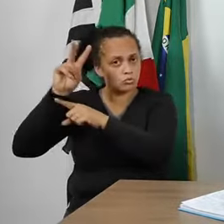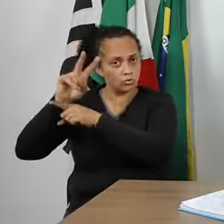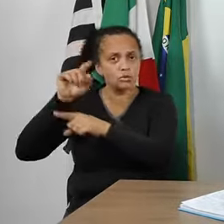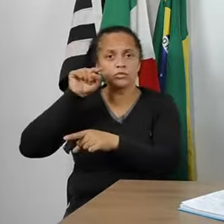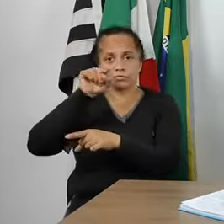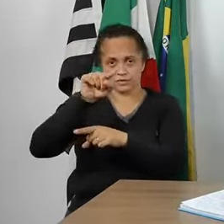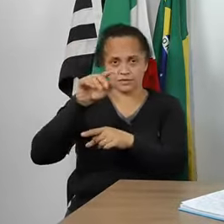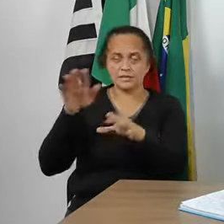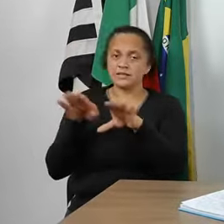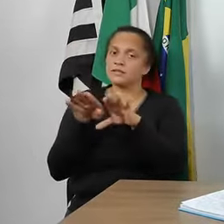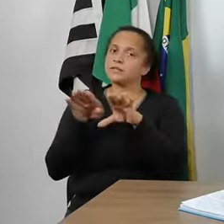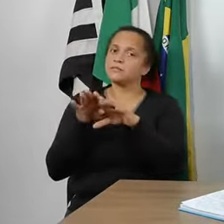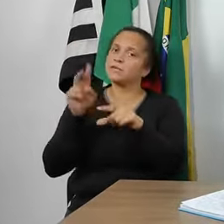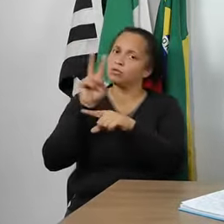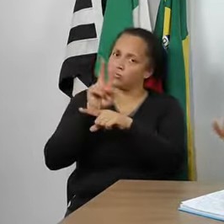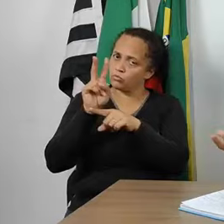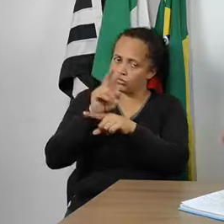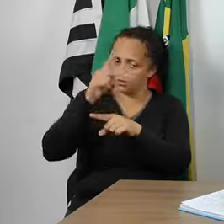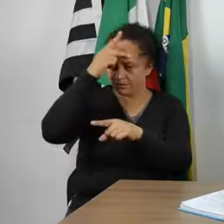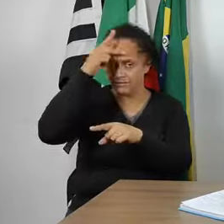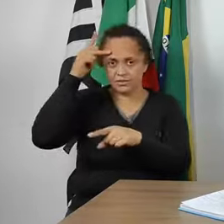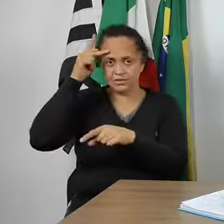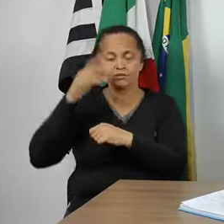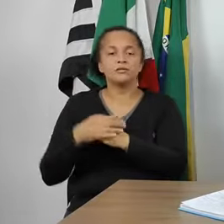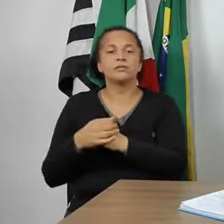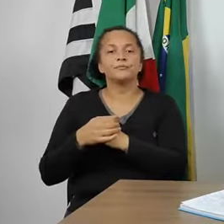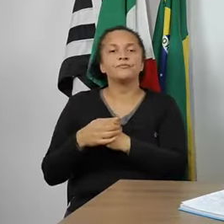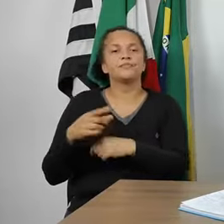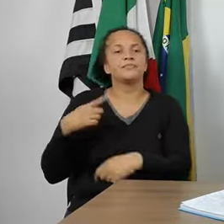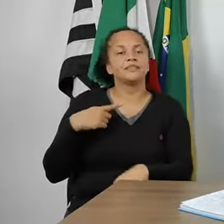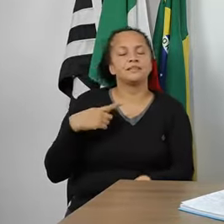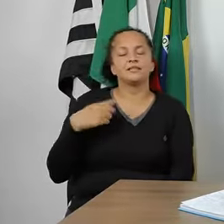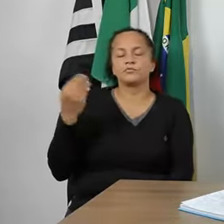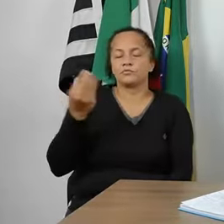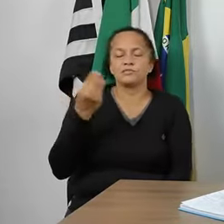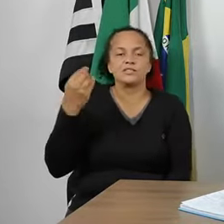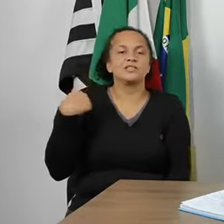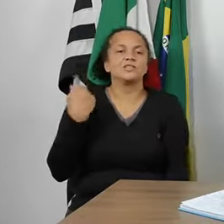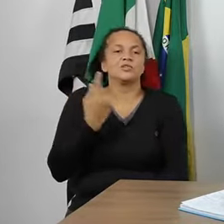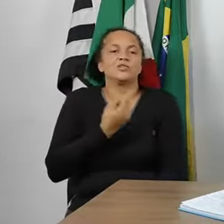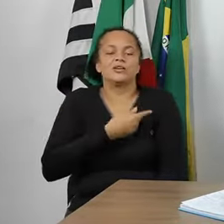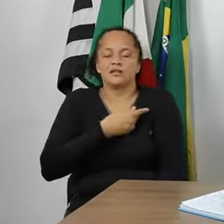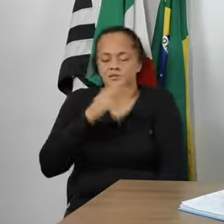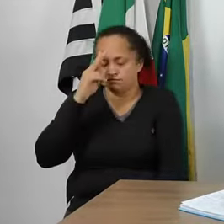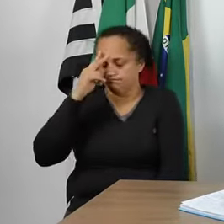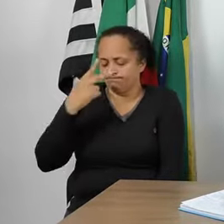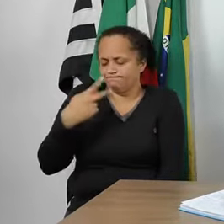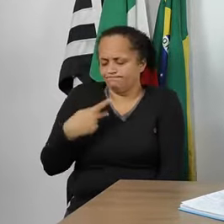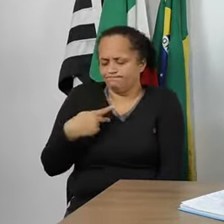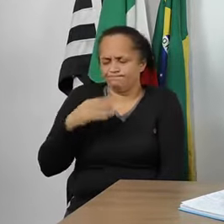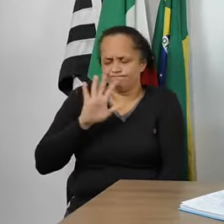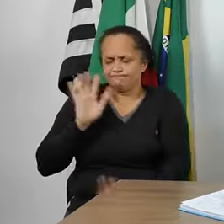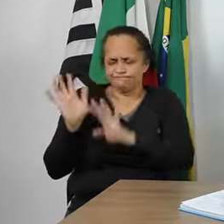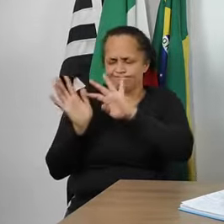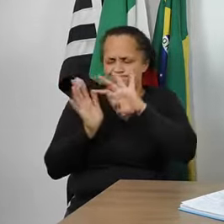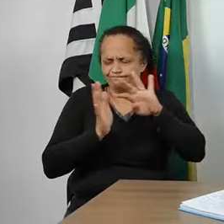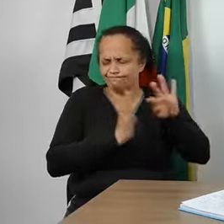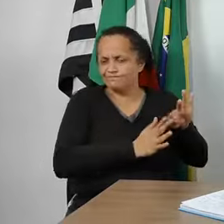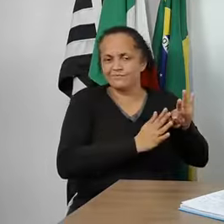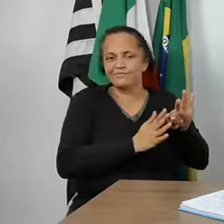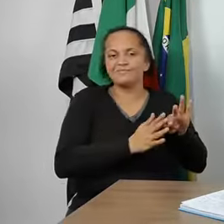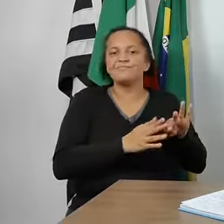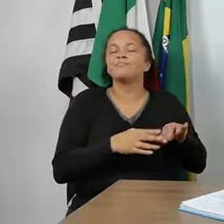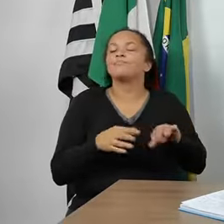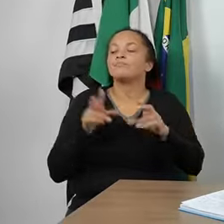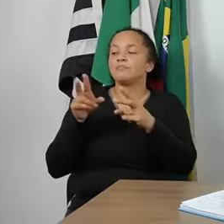deixamos de olhar para si e olhamos para o outro, a gente consegue ver que a nossa situação não é tão